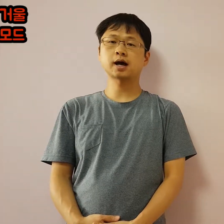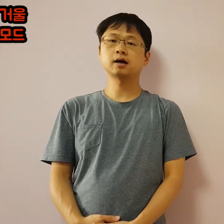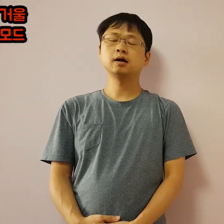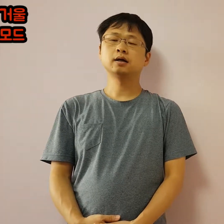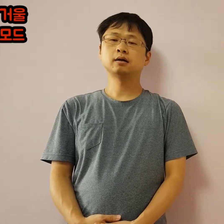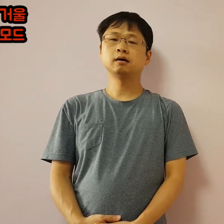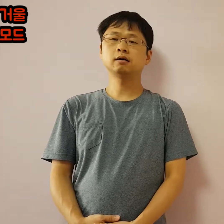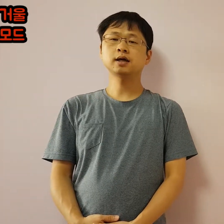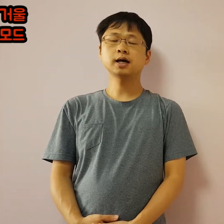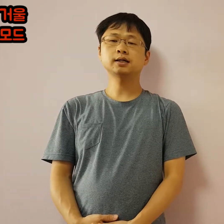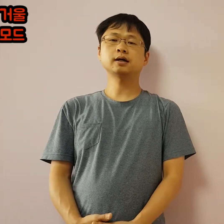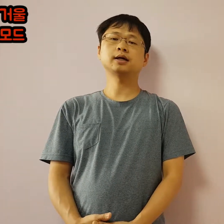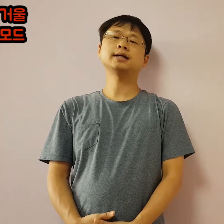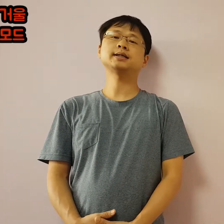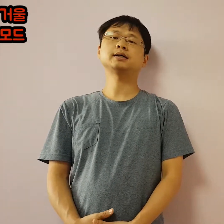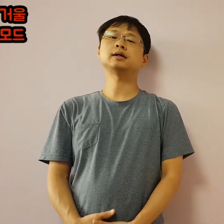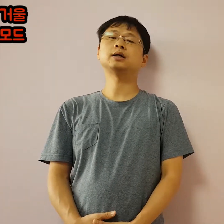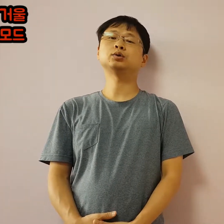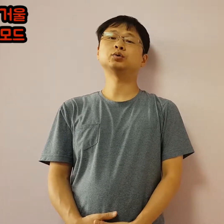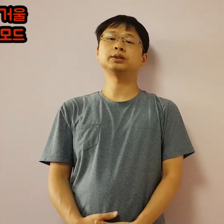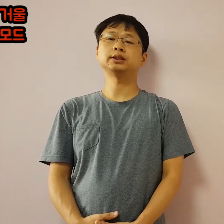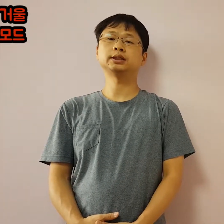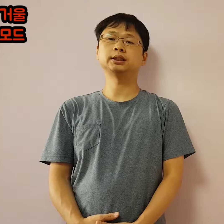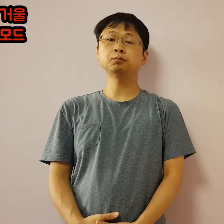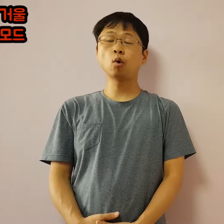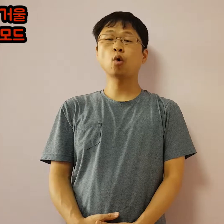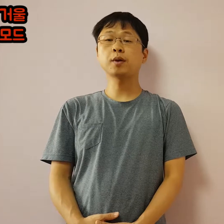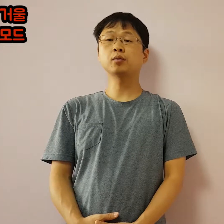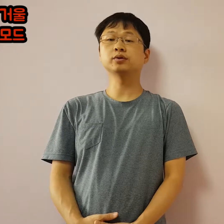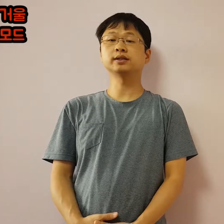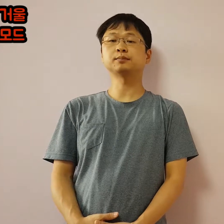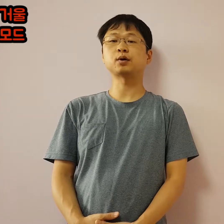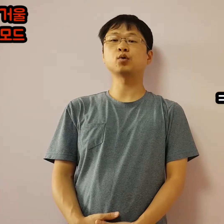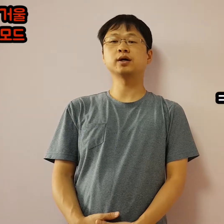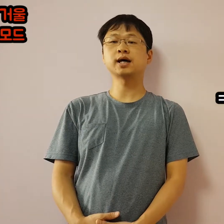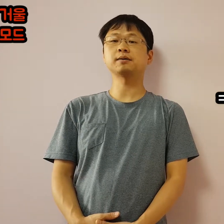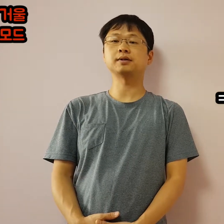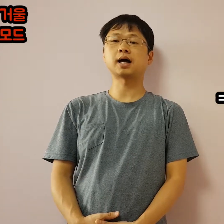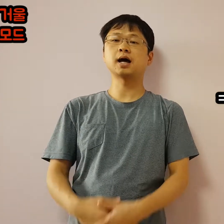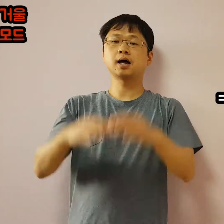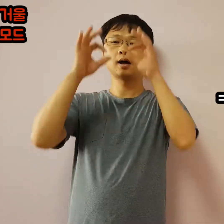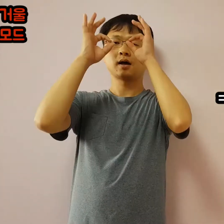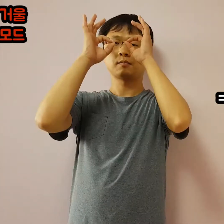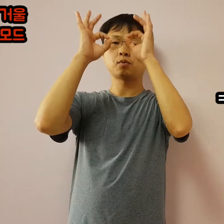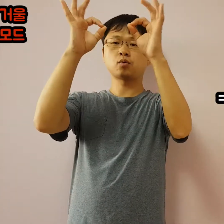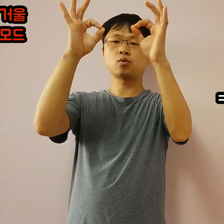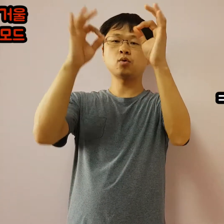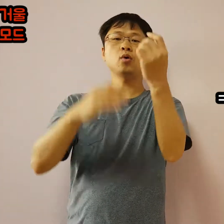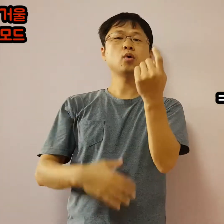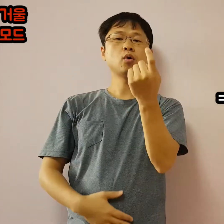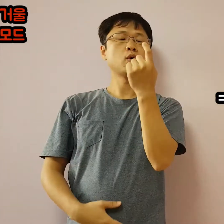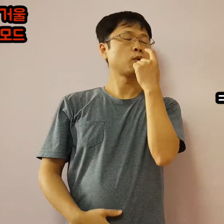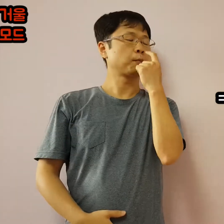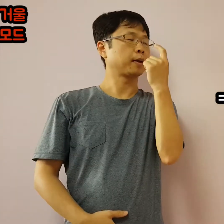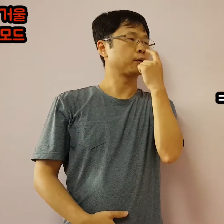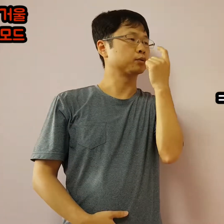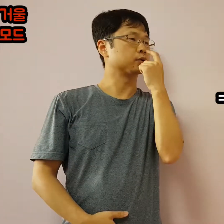견학. 견학이라는 한자에서 알 수 있듯이 보고 배우는 것이 바로 견학입니다. 보고 배우는